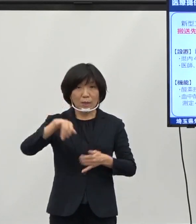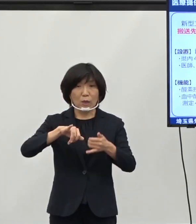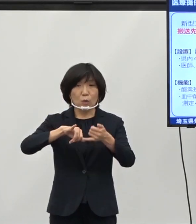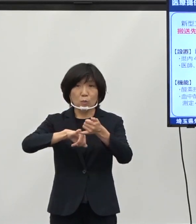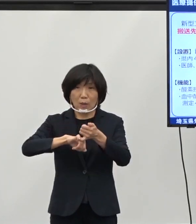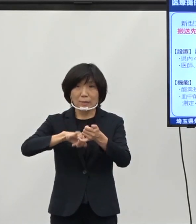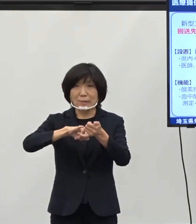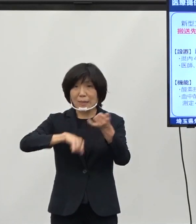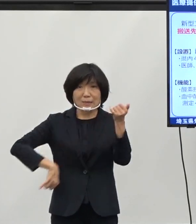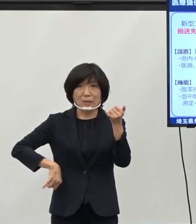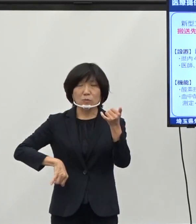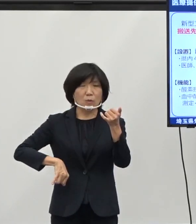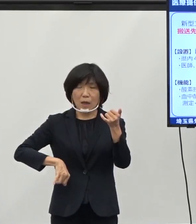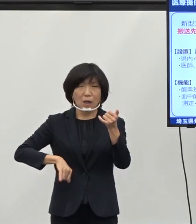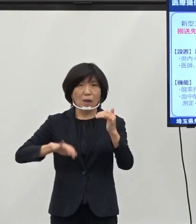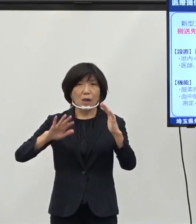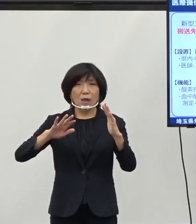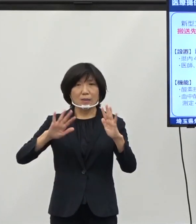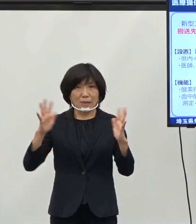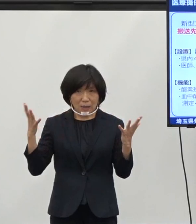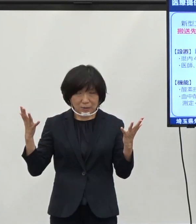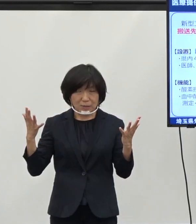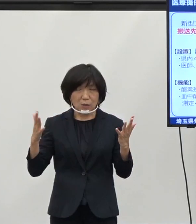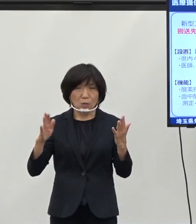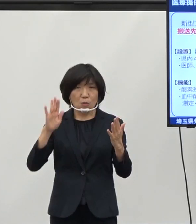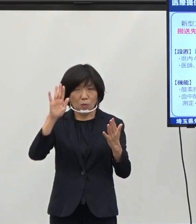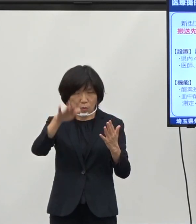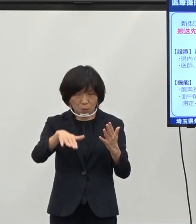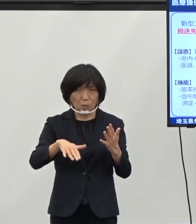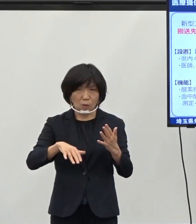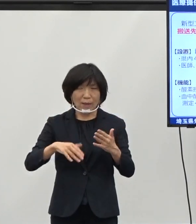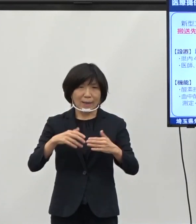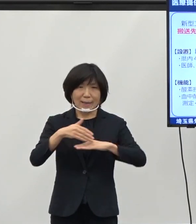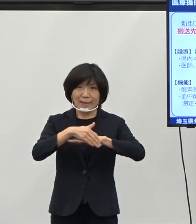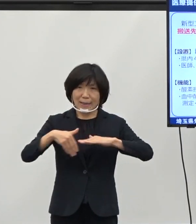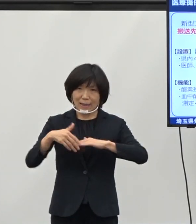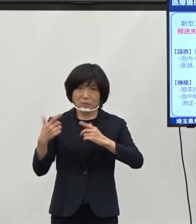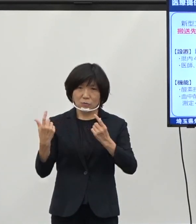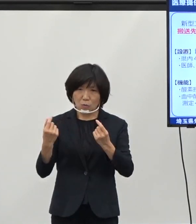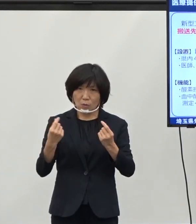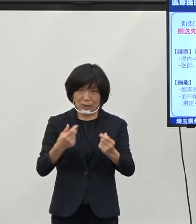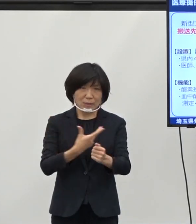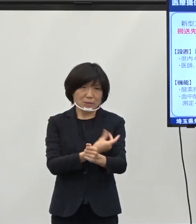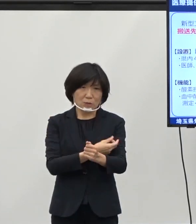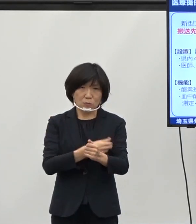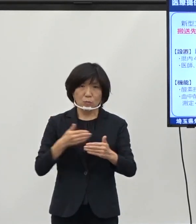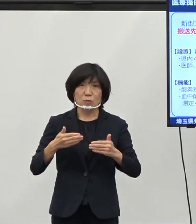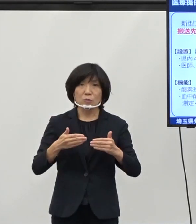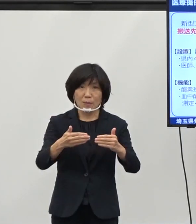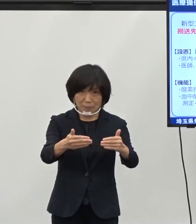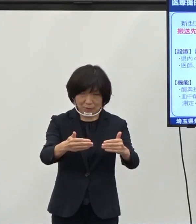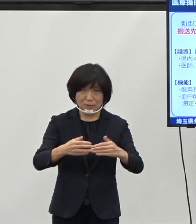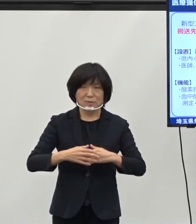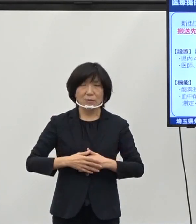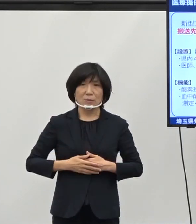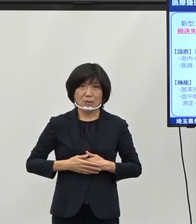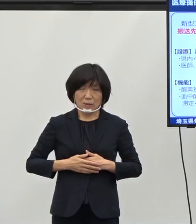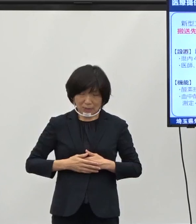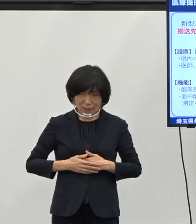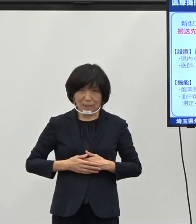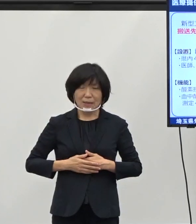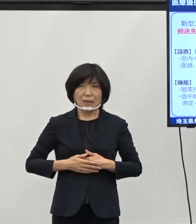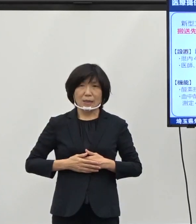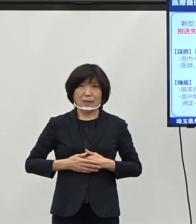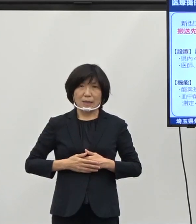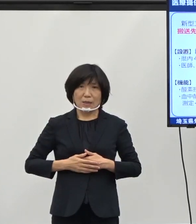を行う予定はなく、接種を継続する予定であります。ただこの返す分のワクチンと